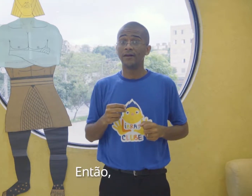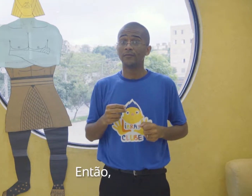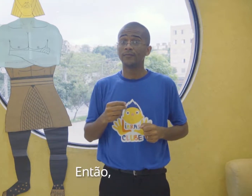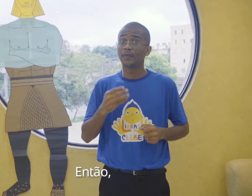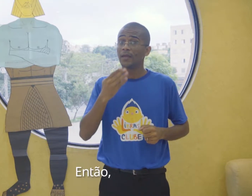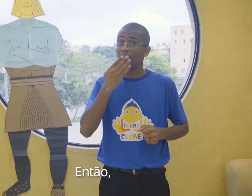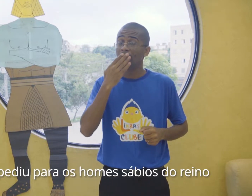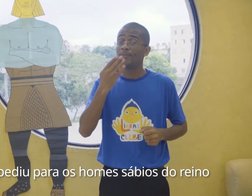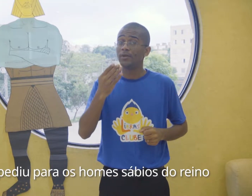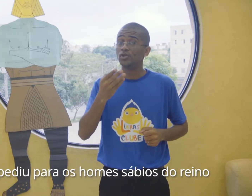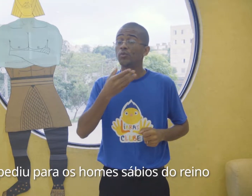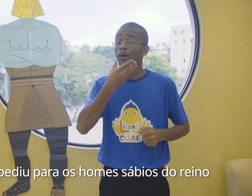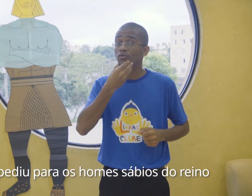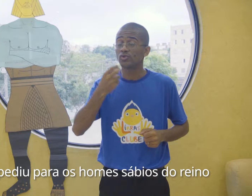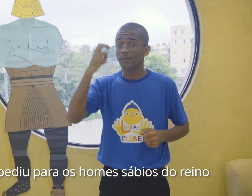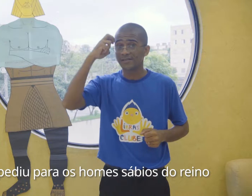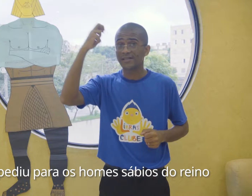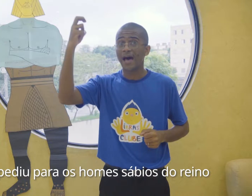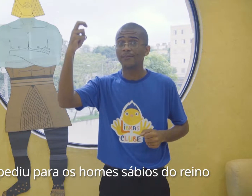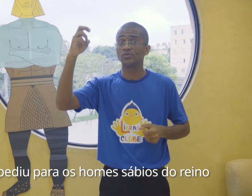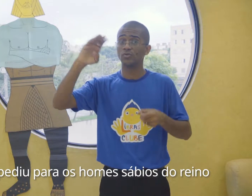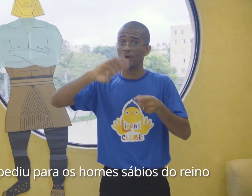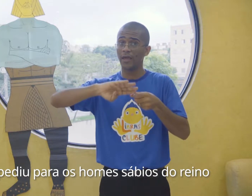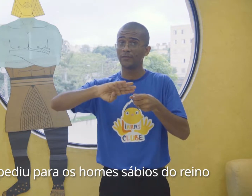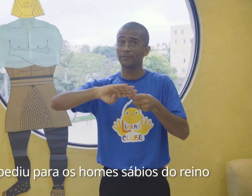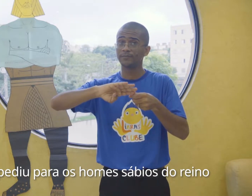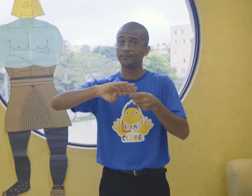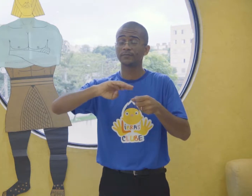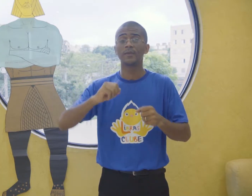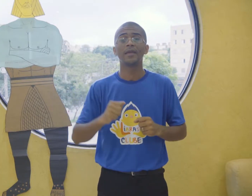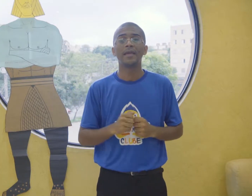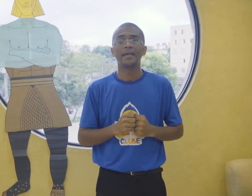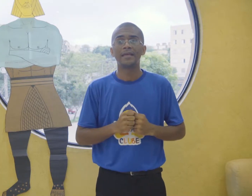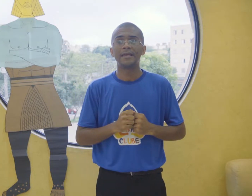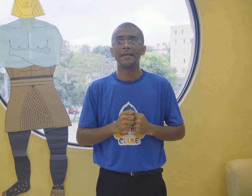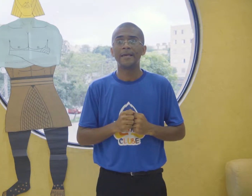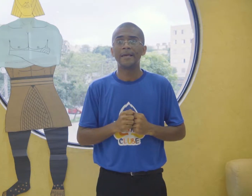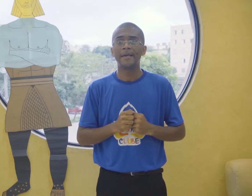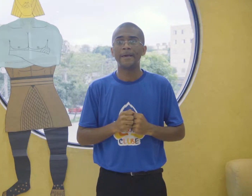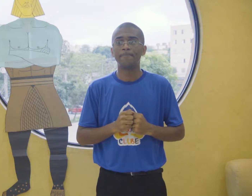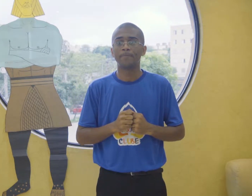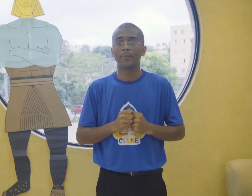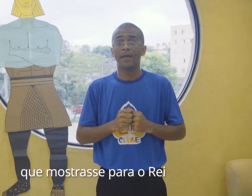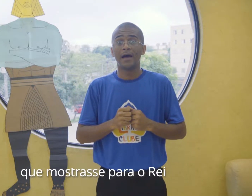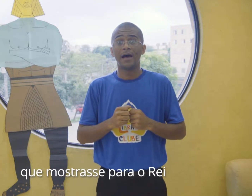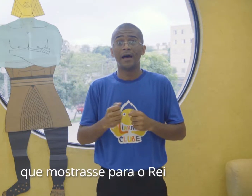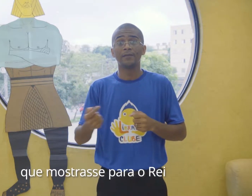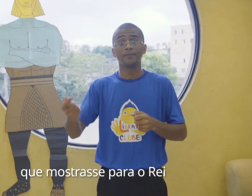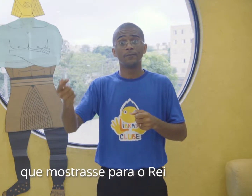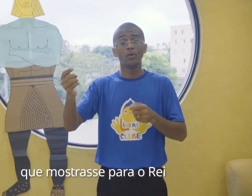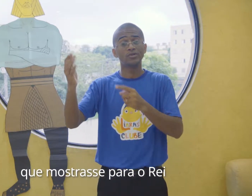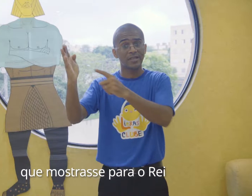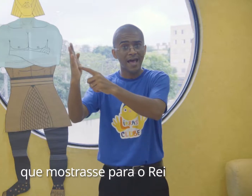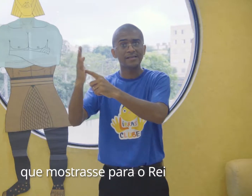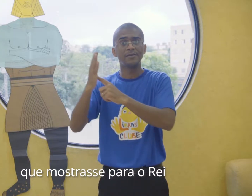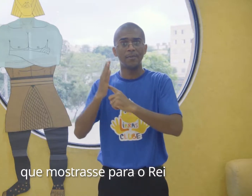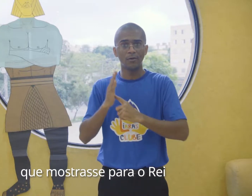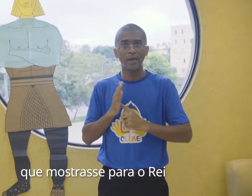Então, ele pediu para os homens sábios do reino que mostrasse para o